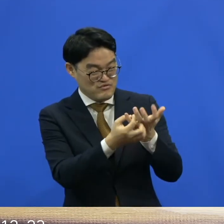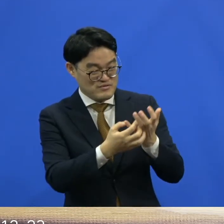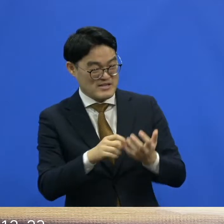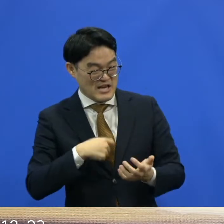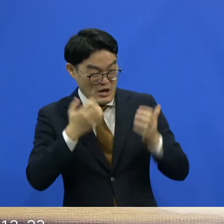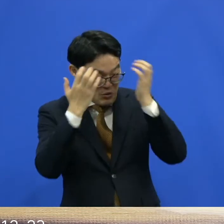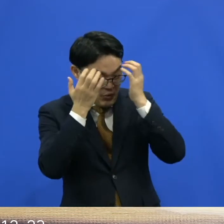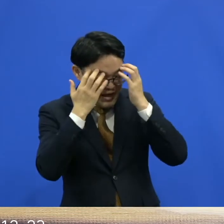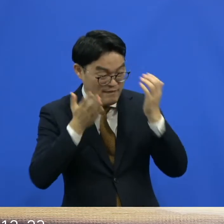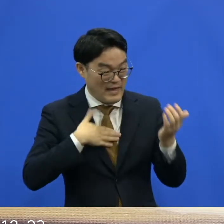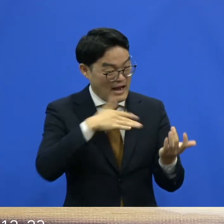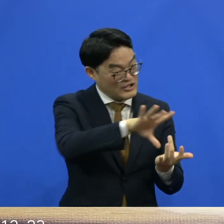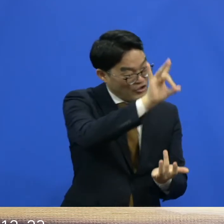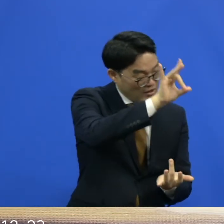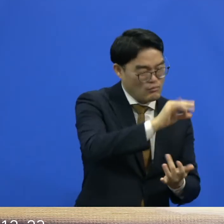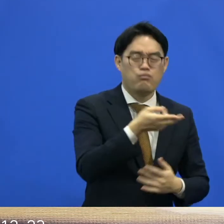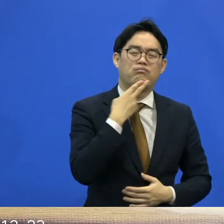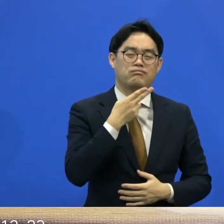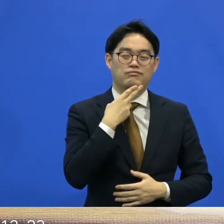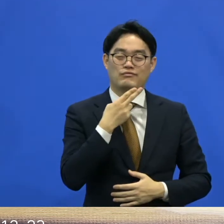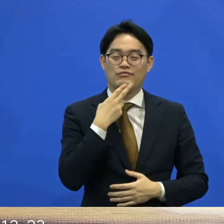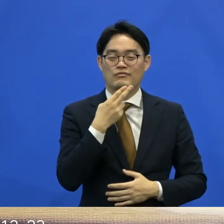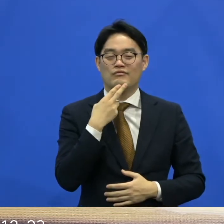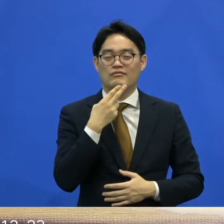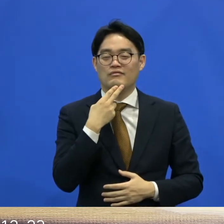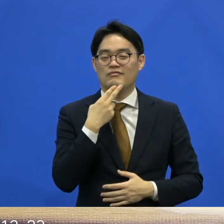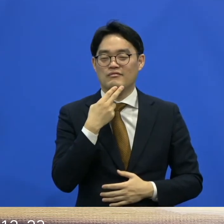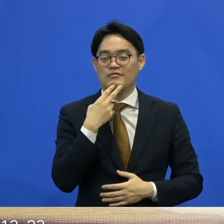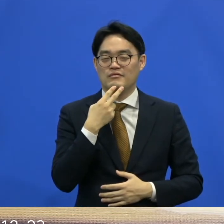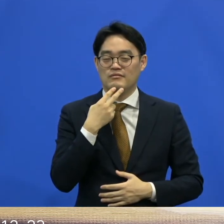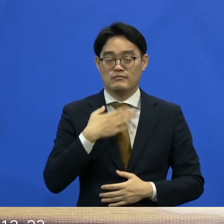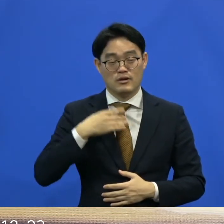고난은 우리의 의지와 상관없이 일어나는 거예요.